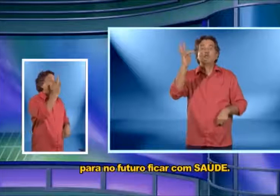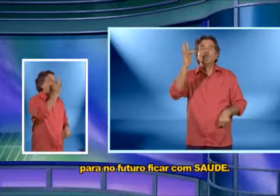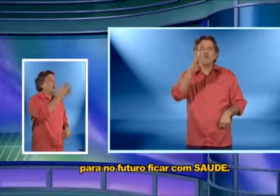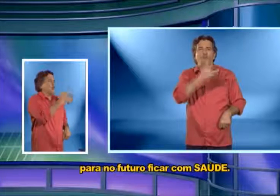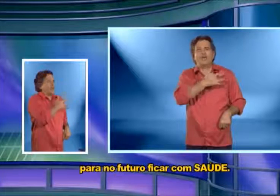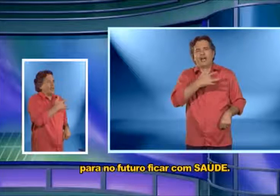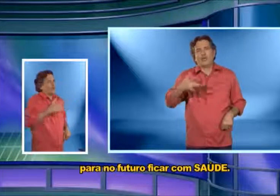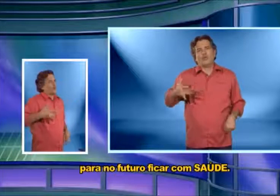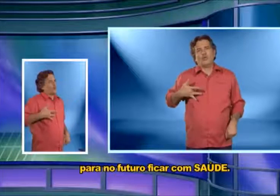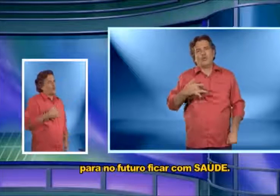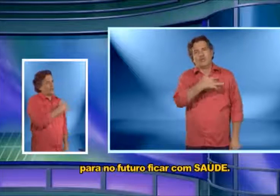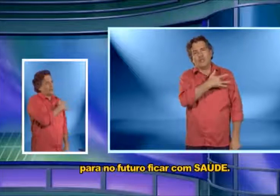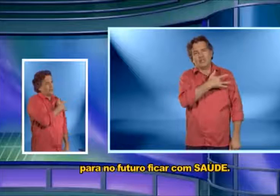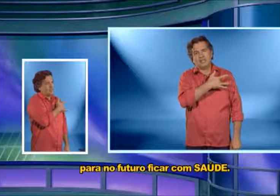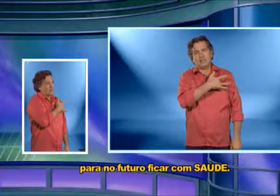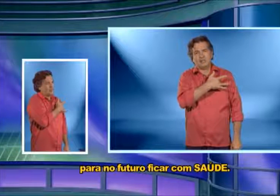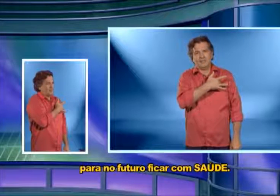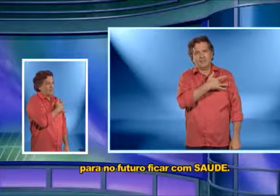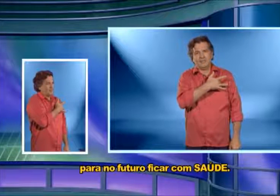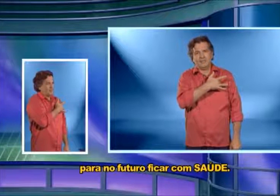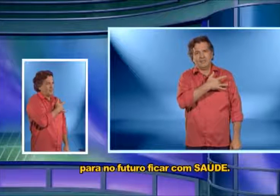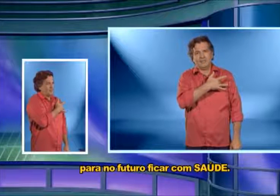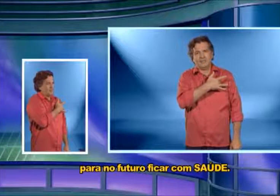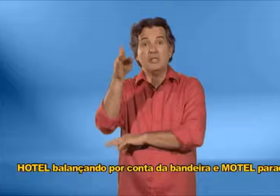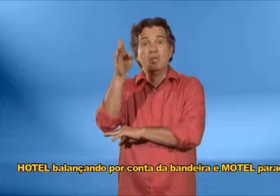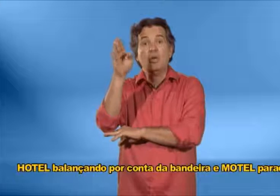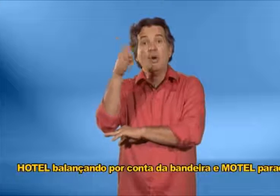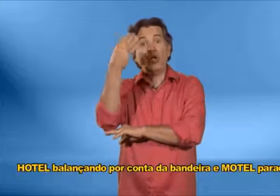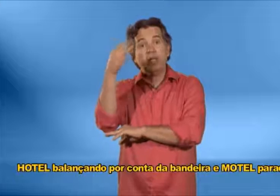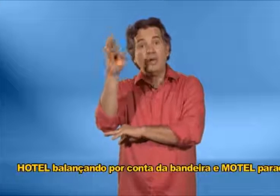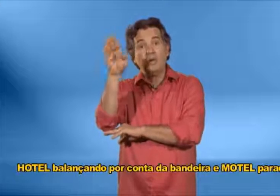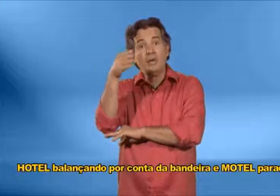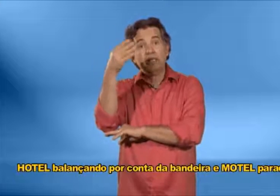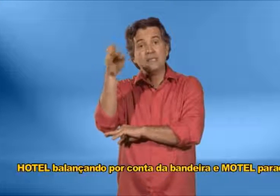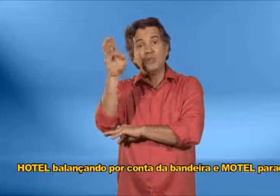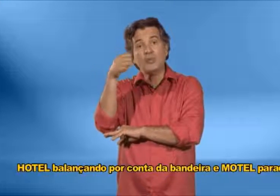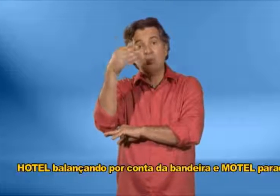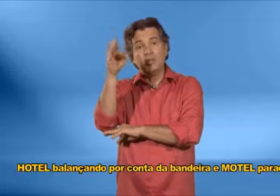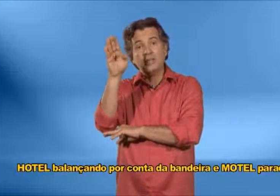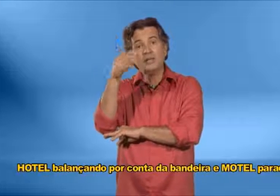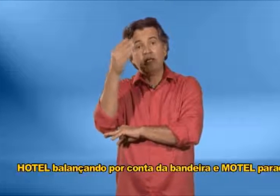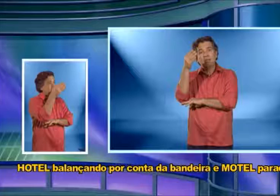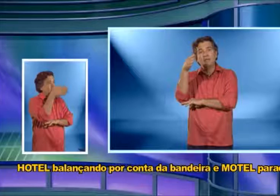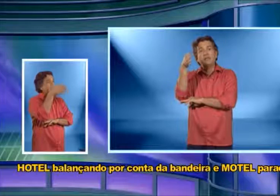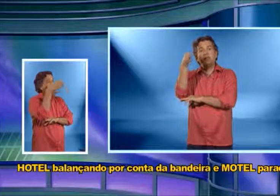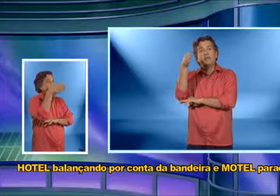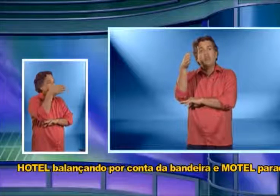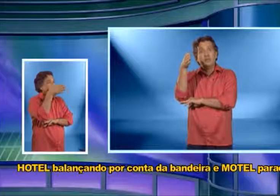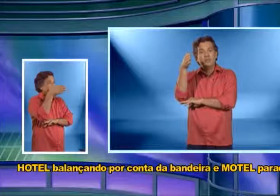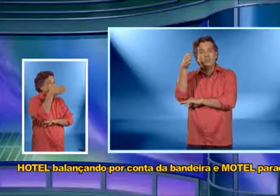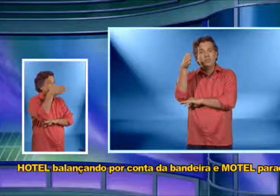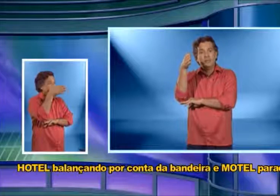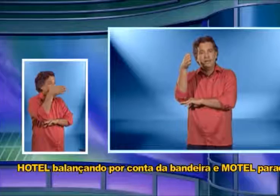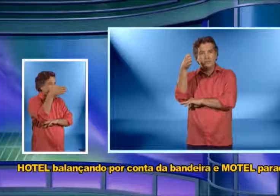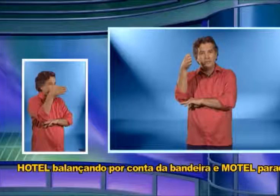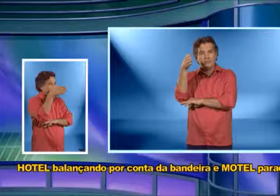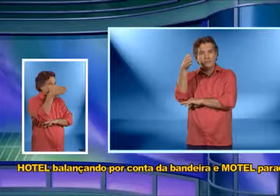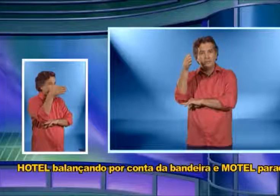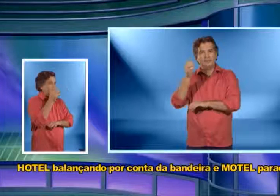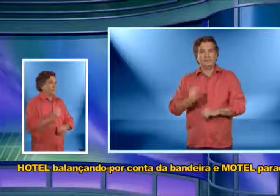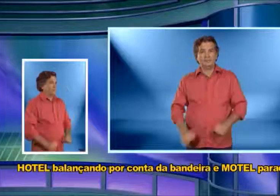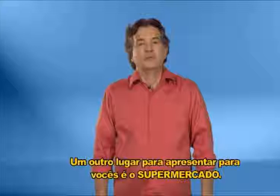Para no futuro ficar com saúde. Hotel, balançando por conta da bandeira, e motel,